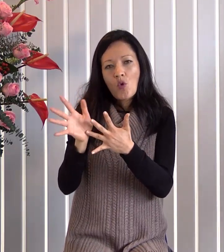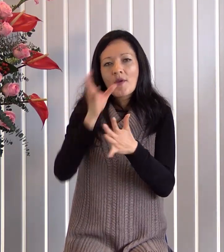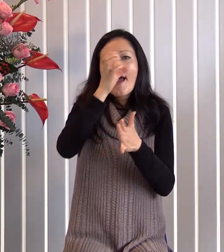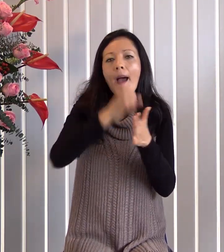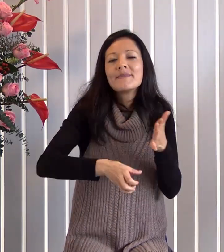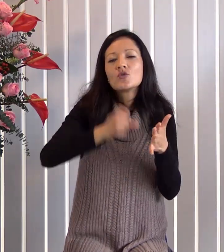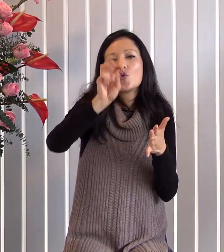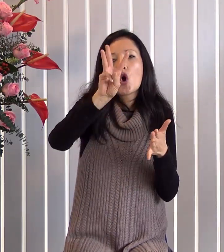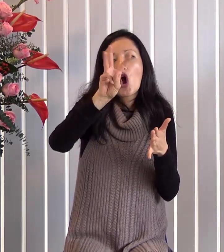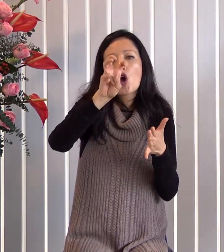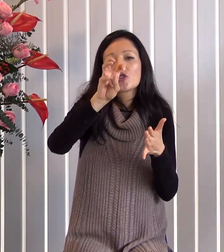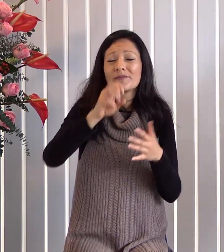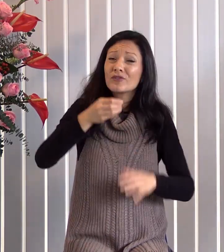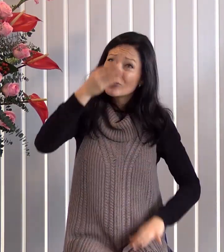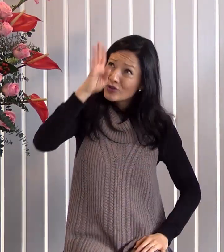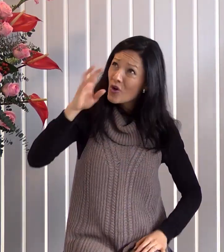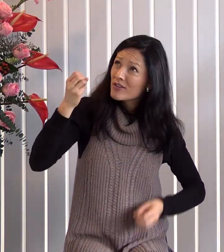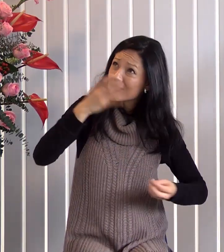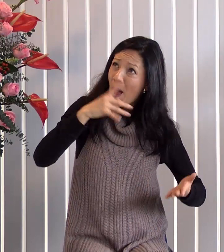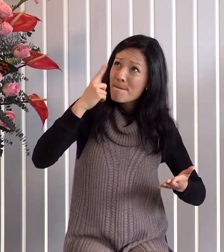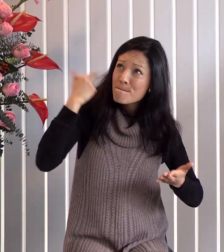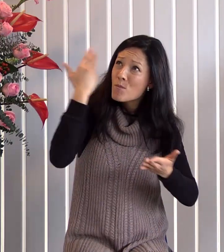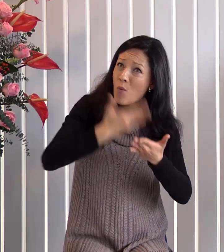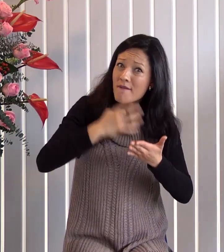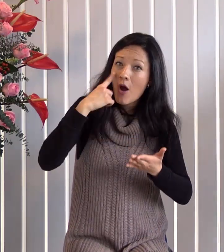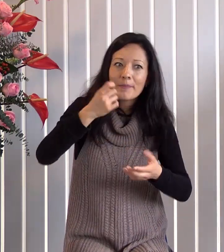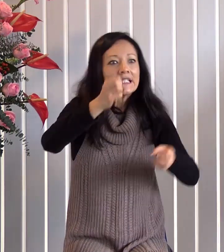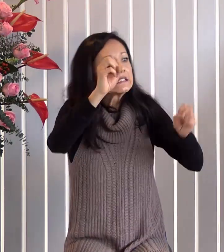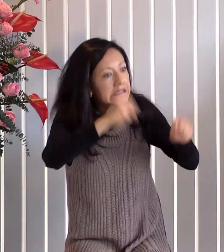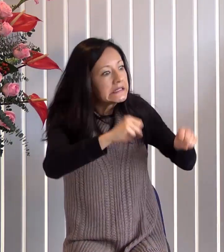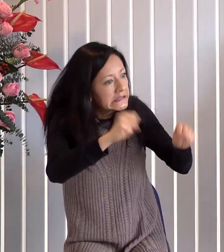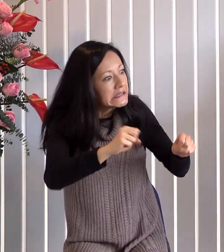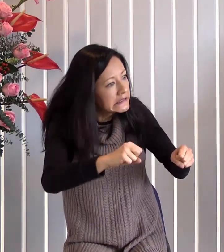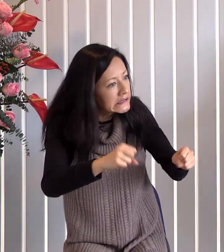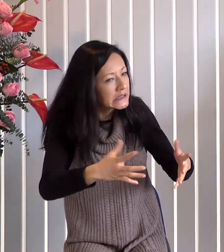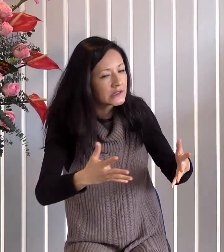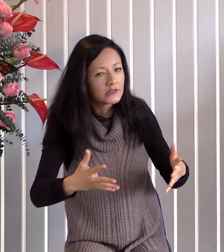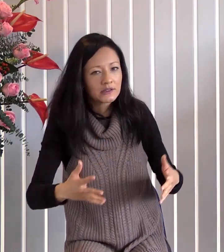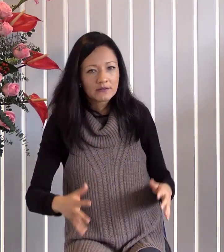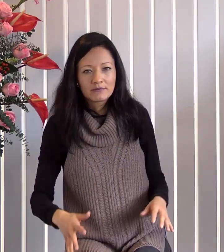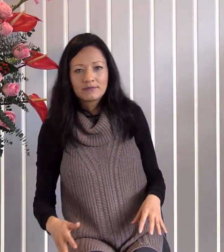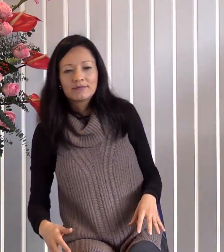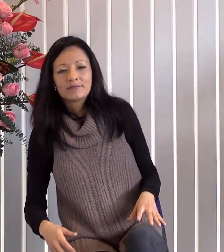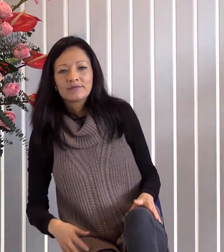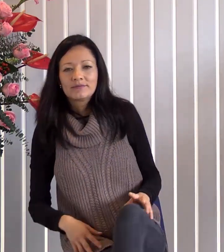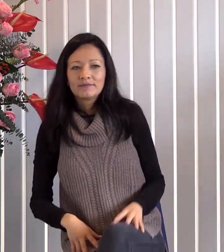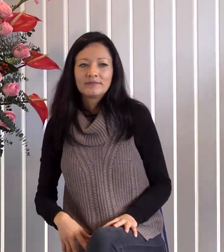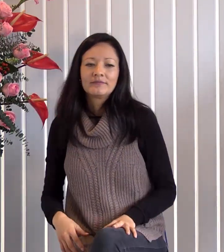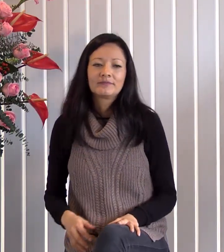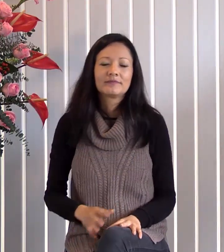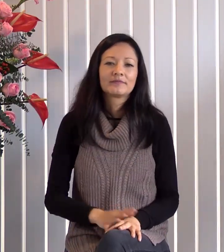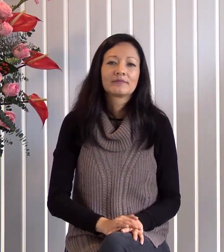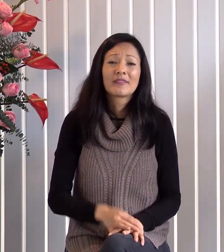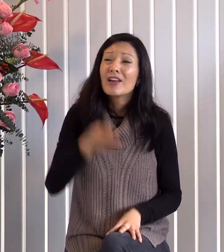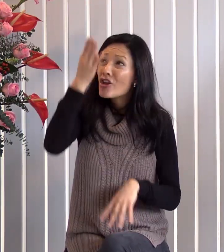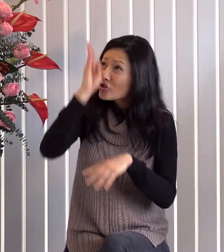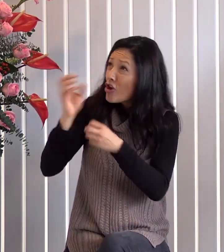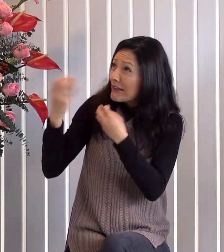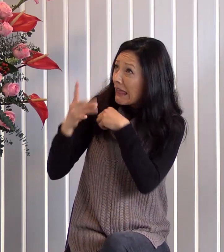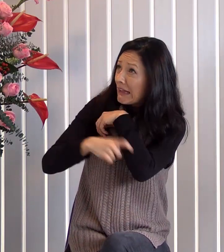Dios pruébalo, que sí, viejo, lo estamos leyendo. Deje molestar. Ay, deje molestar. Dios